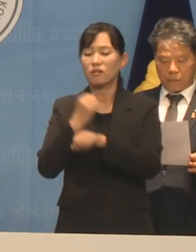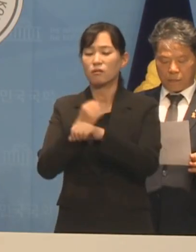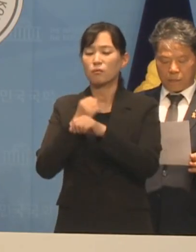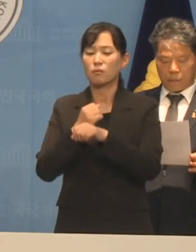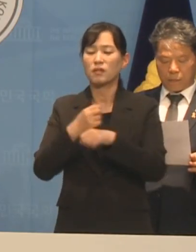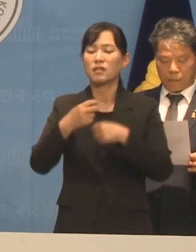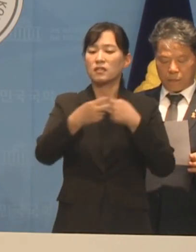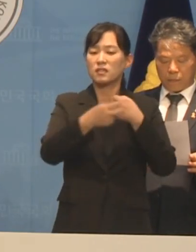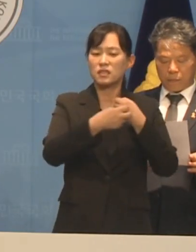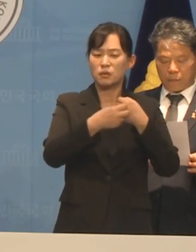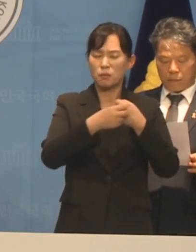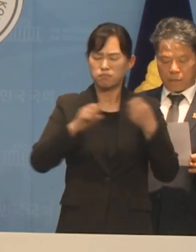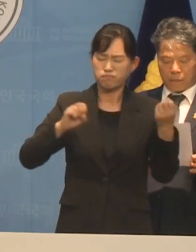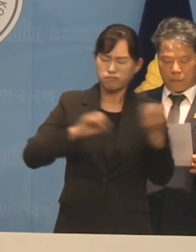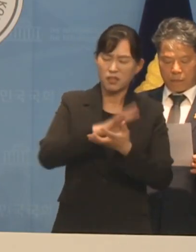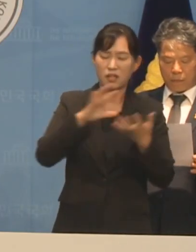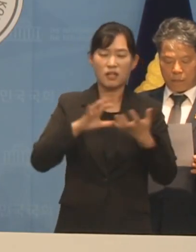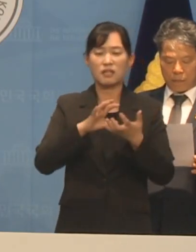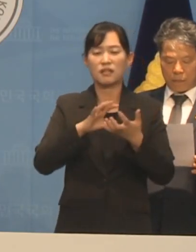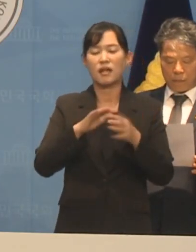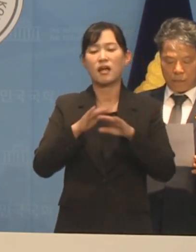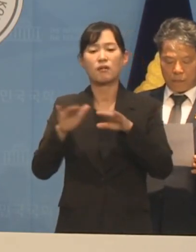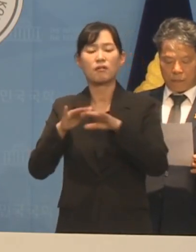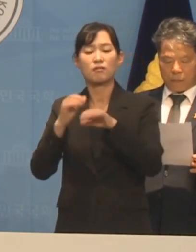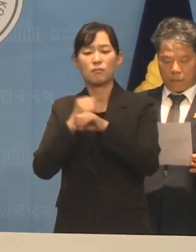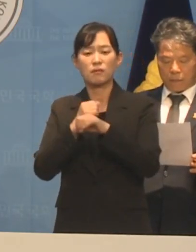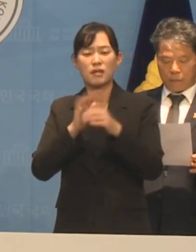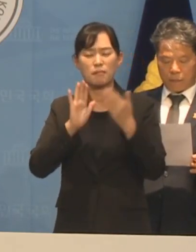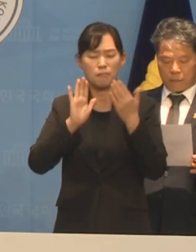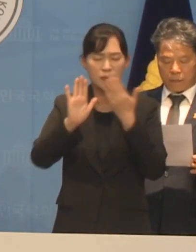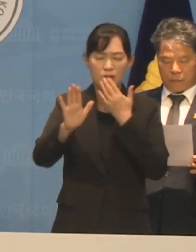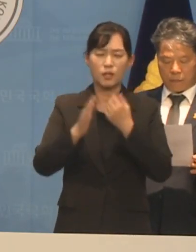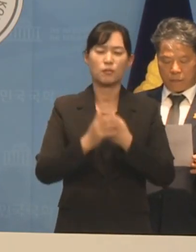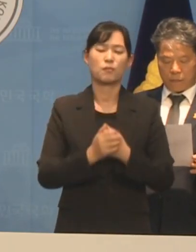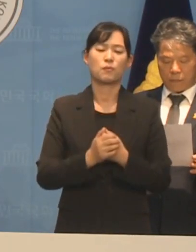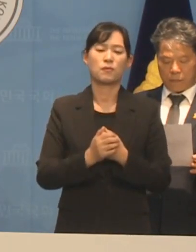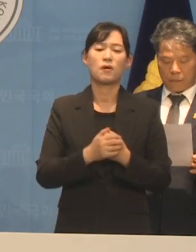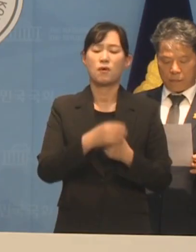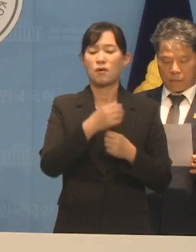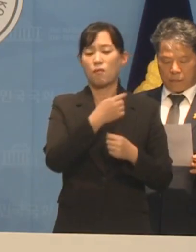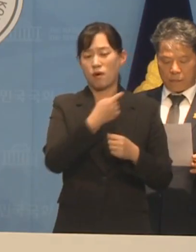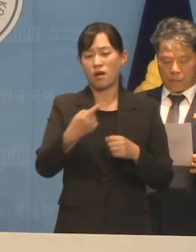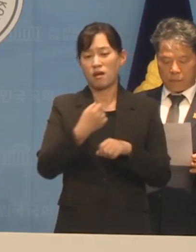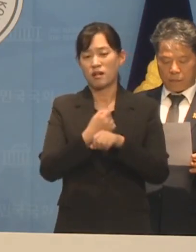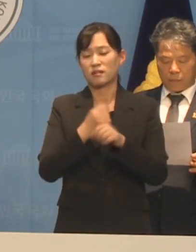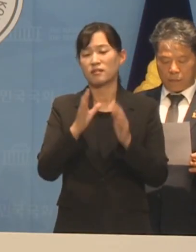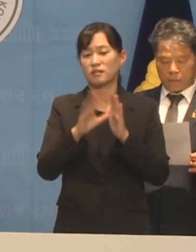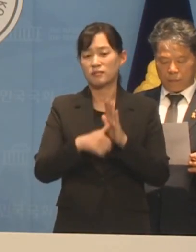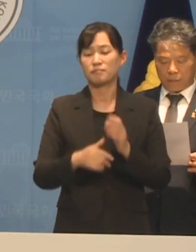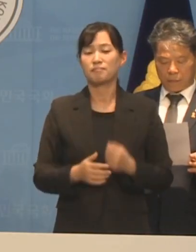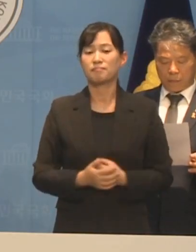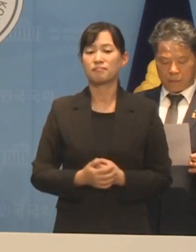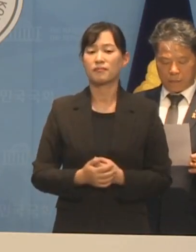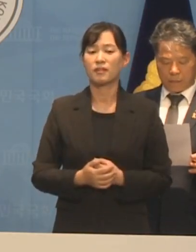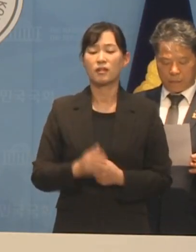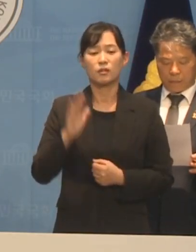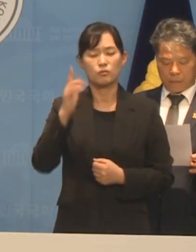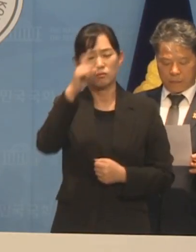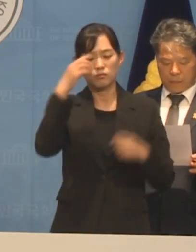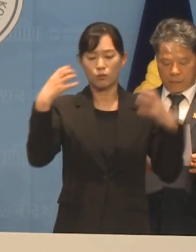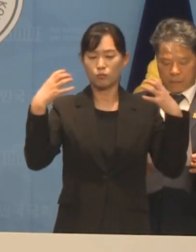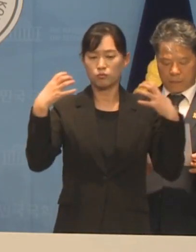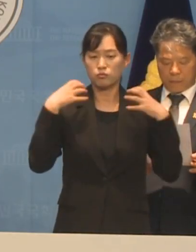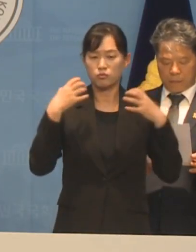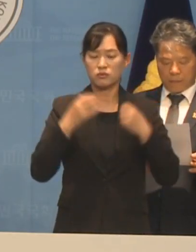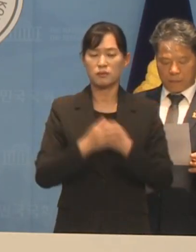의료 대란이라는 늪에서 나와 이제 다시 미래로 뚜벅뚜벅 나아가야 할 때입니다. 최근 정부는